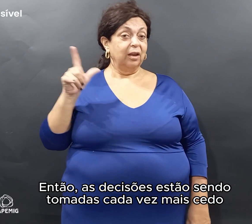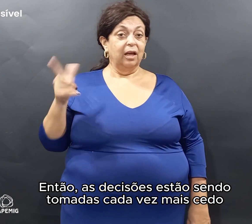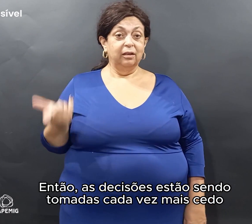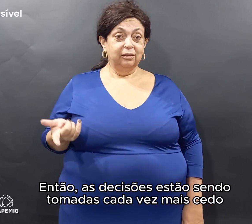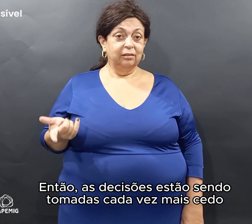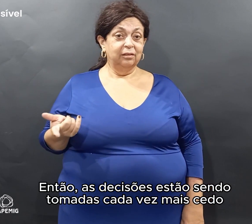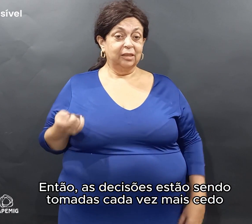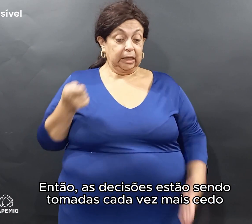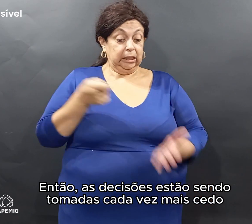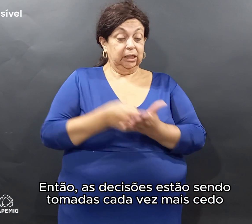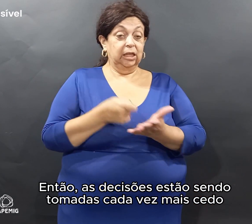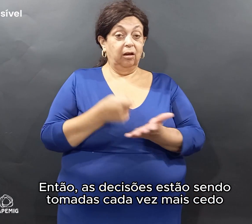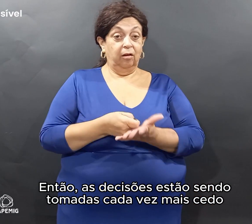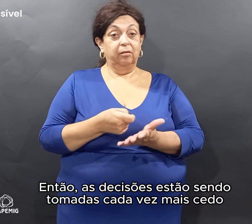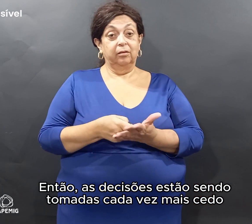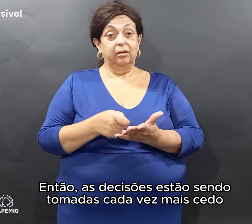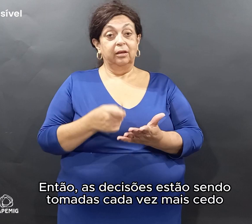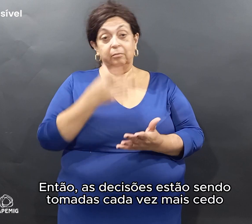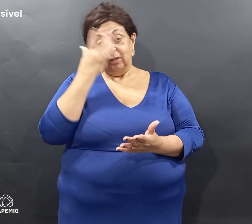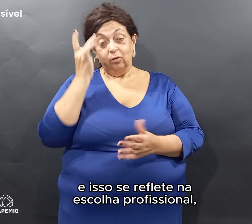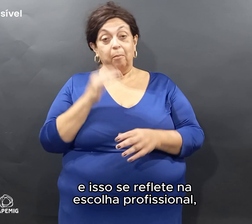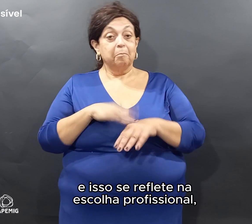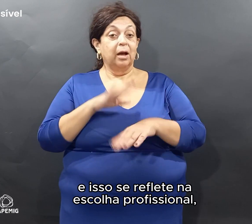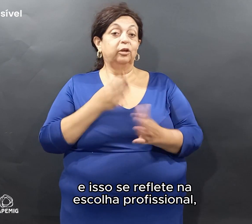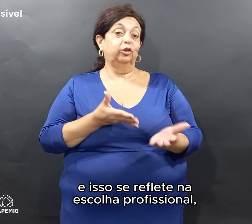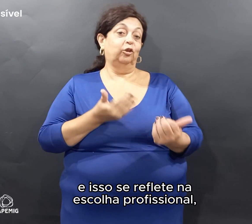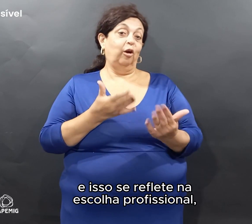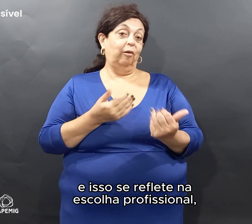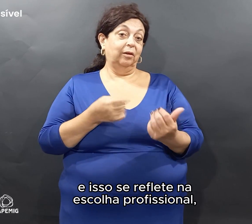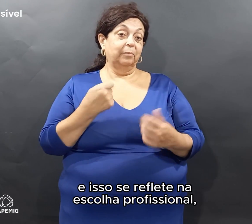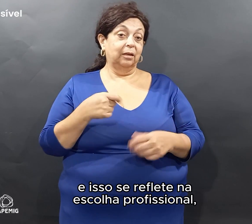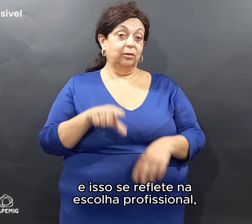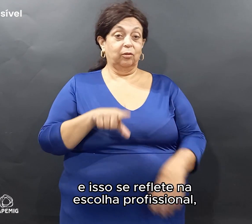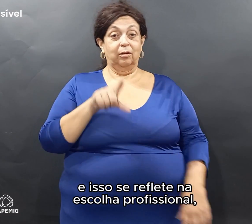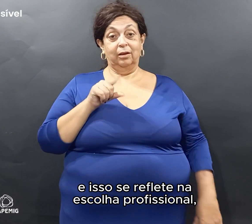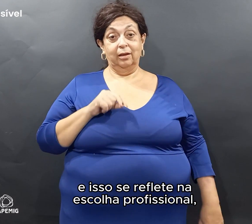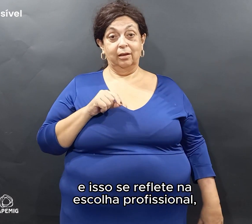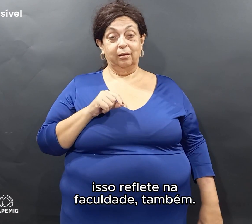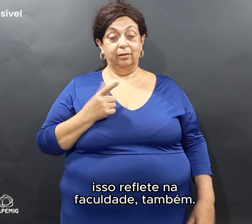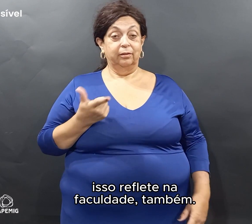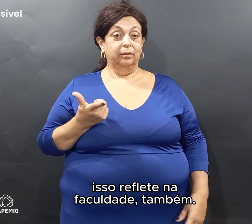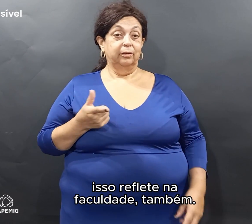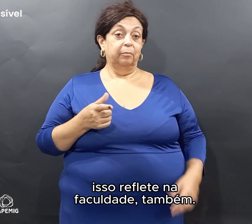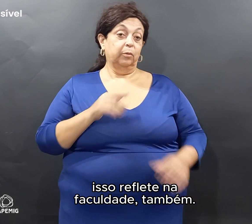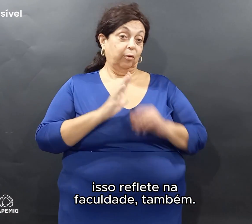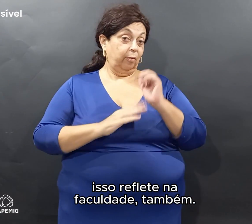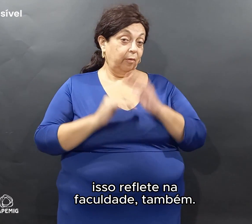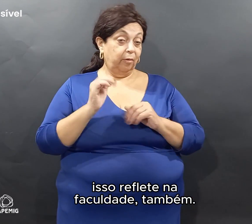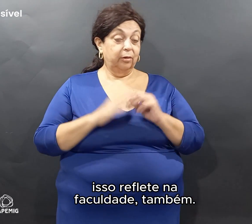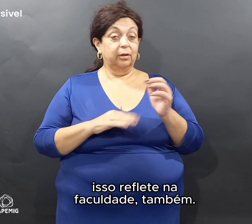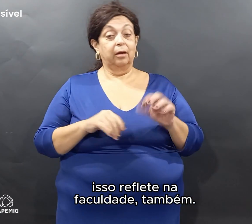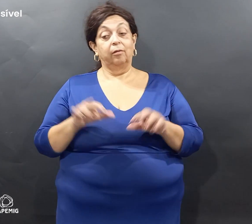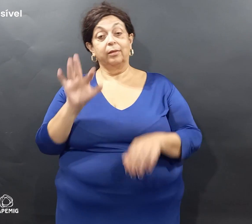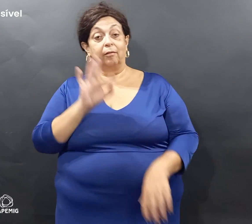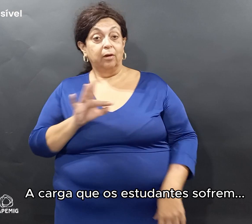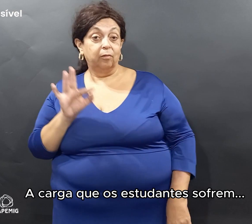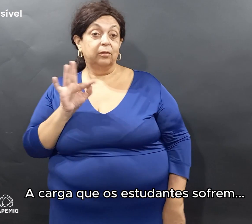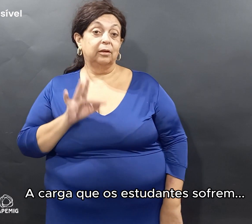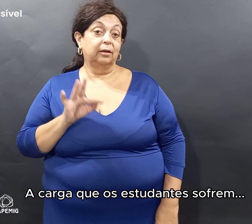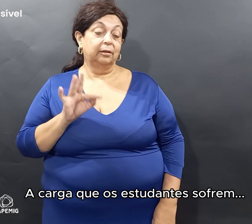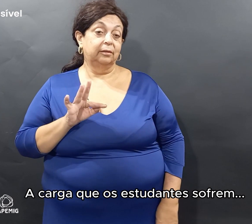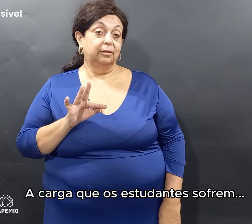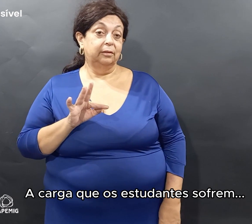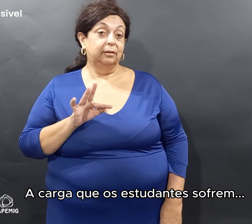decisões estão sendo tomadas cada vez mais cedo. E isso se reflete na escolha profissional, isso se reflete na faculdade também.